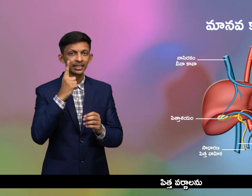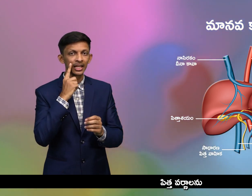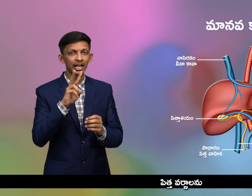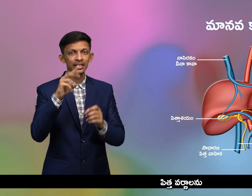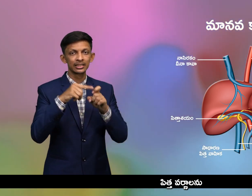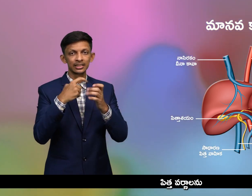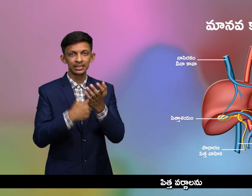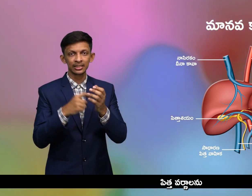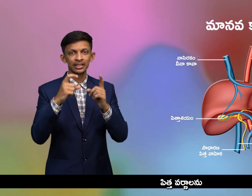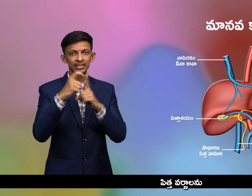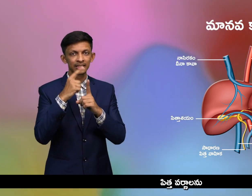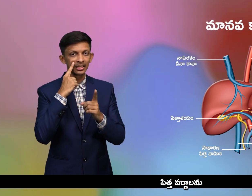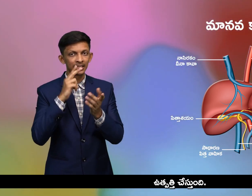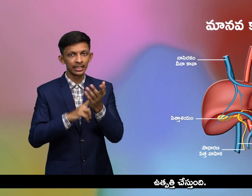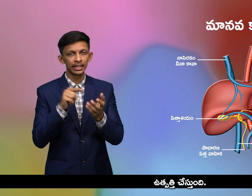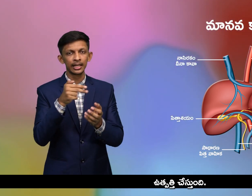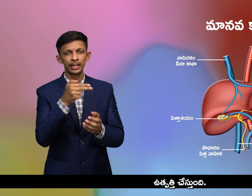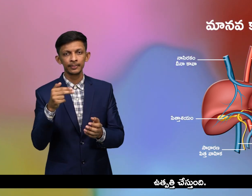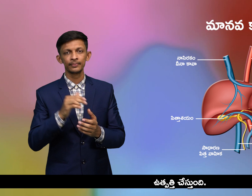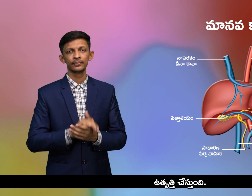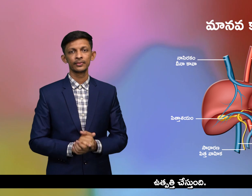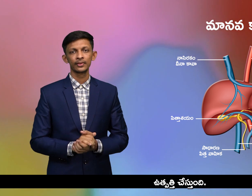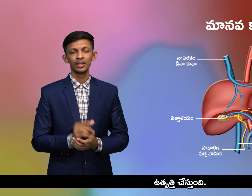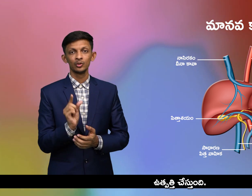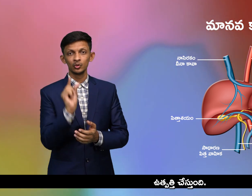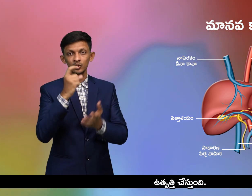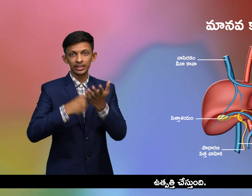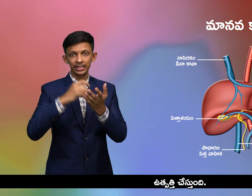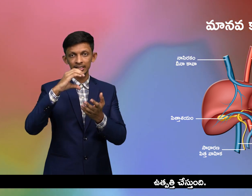పిత్తవర్ణాలను ఉత్పత్తి చేస్తుంది.